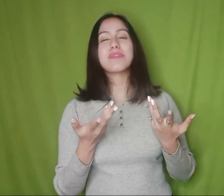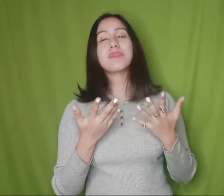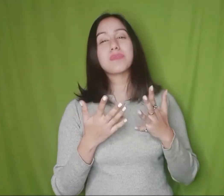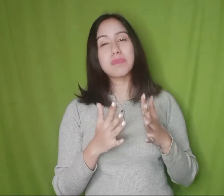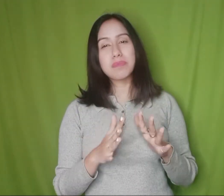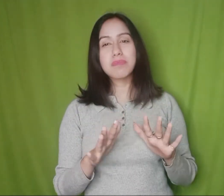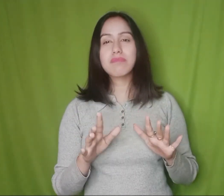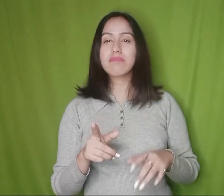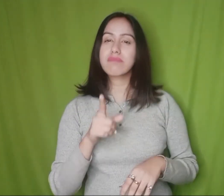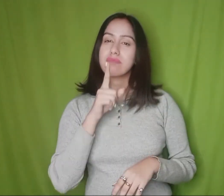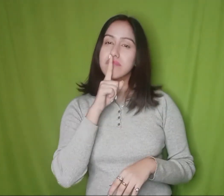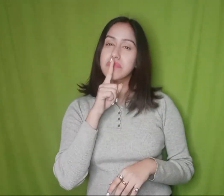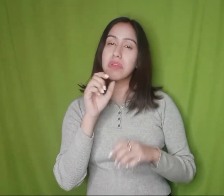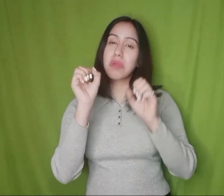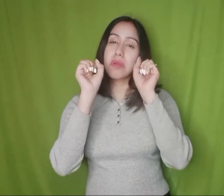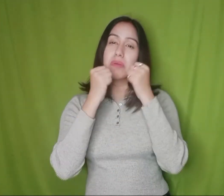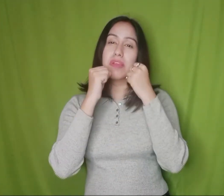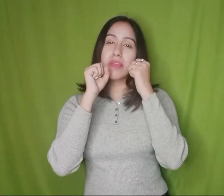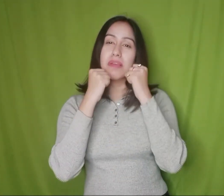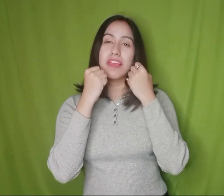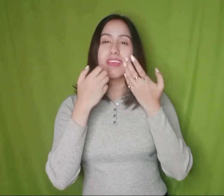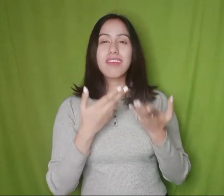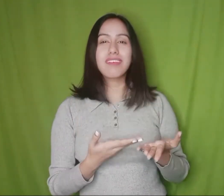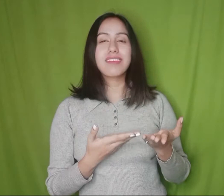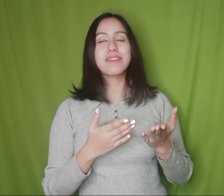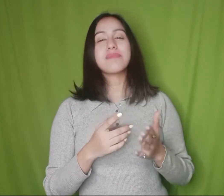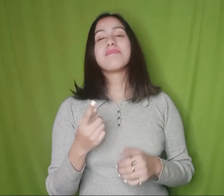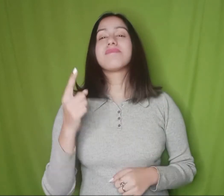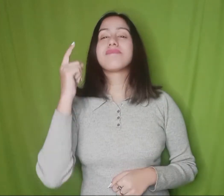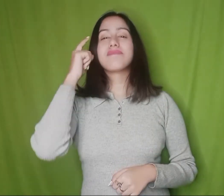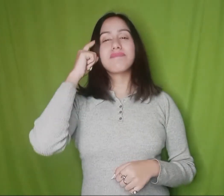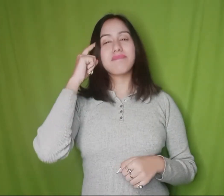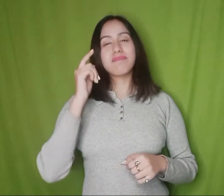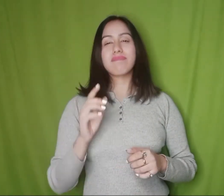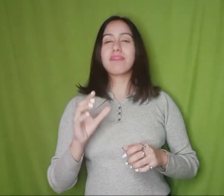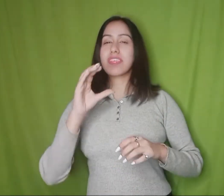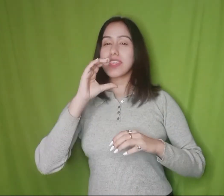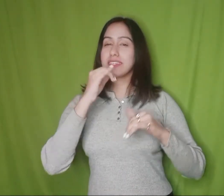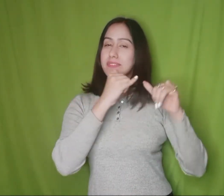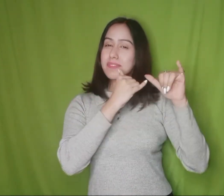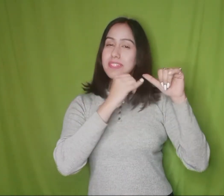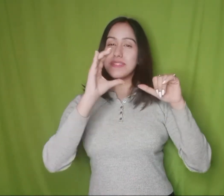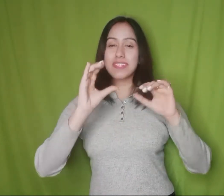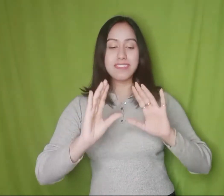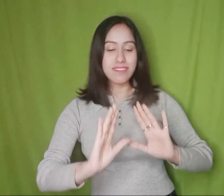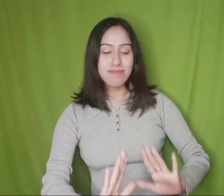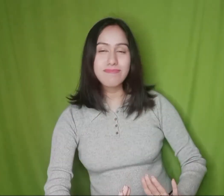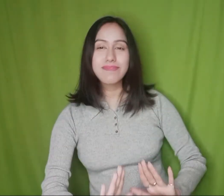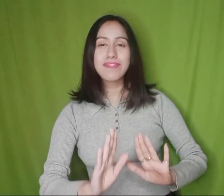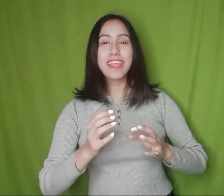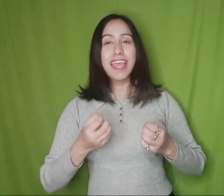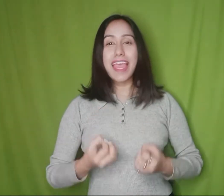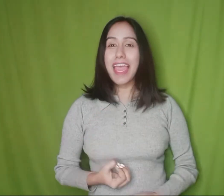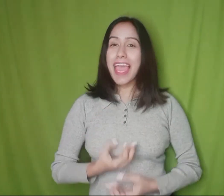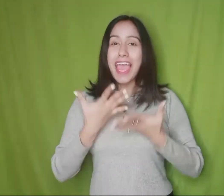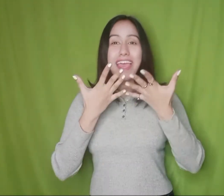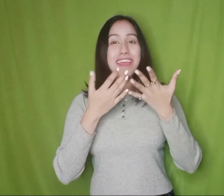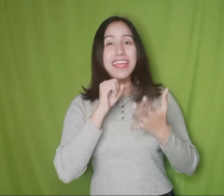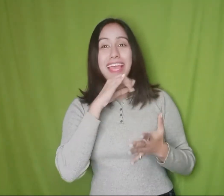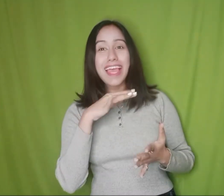वाले थे। इससे ज्यादा समर्पण कहाँ ढूंढते वो। मीरा खाली पाटले के पास रो रही थी। साधु बाबा ने अपने कृष्णा